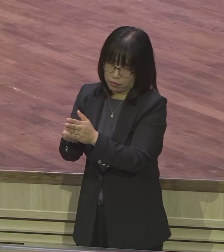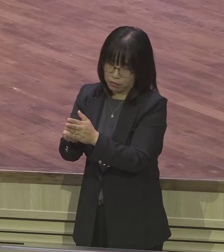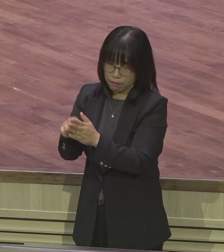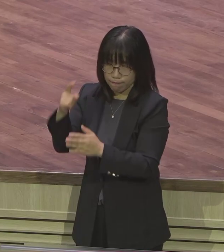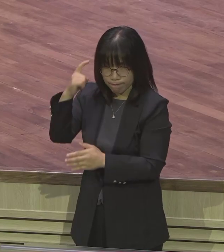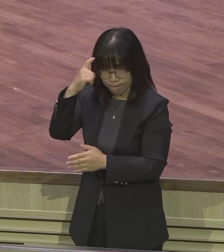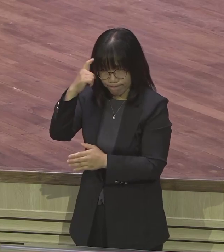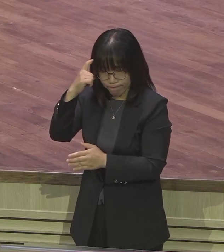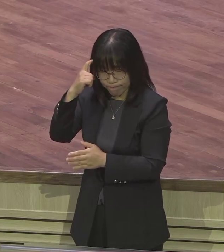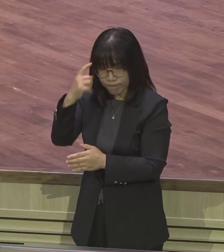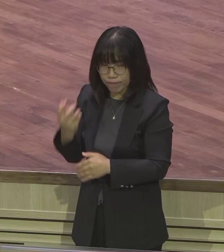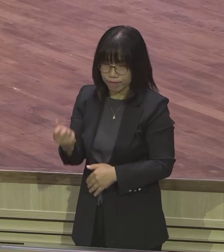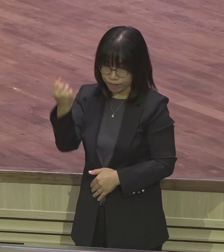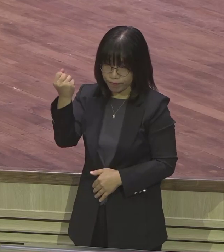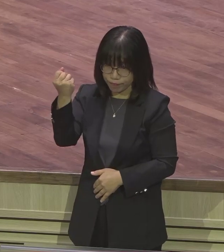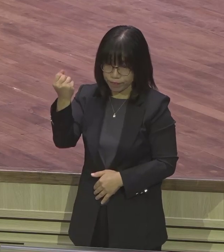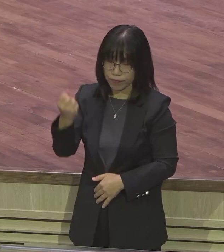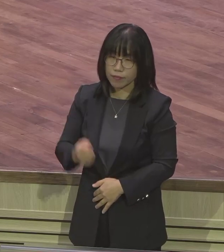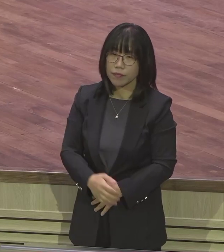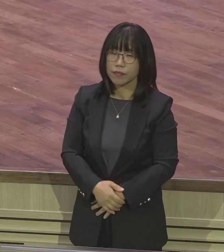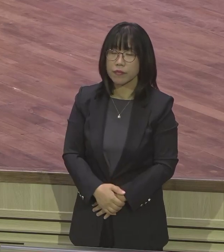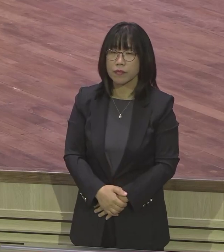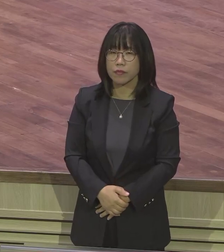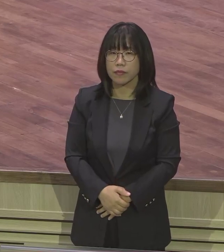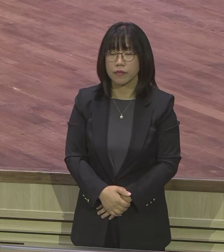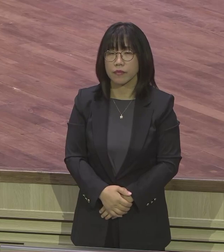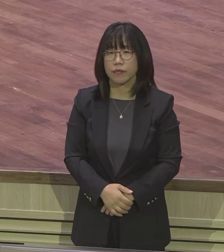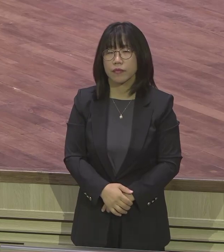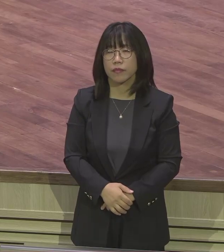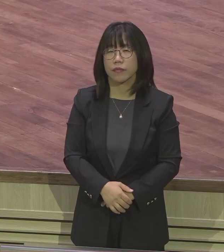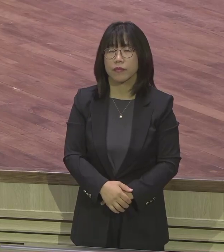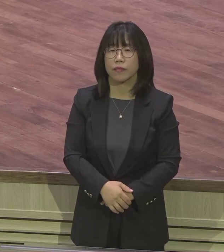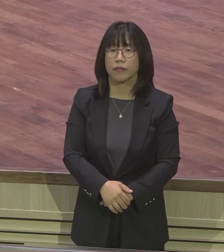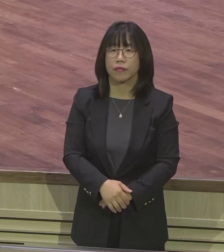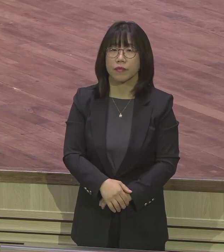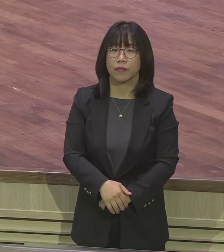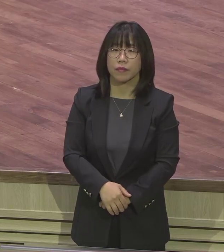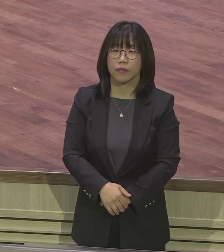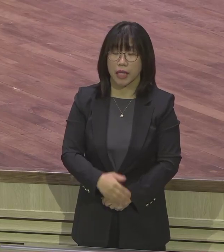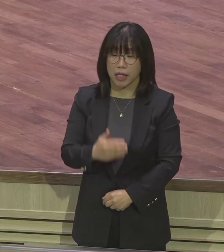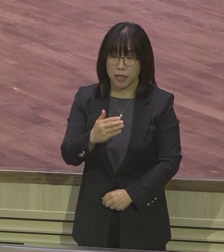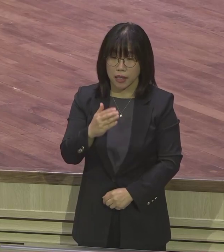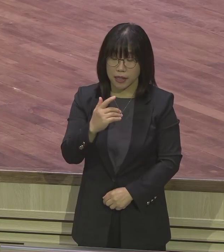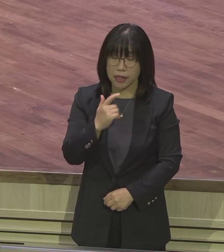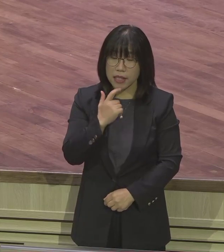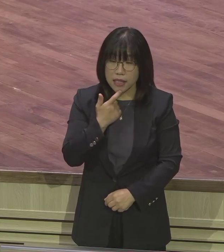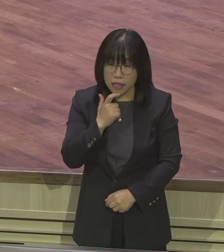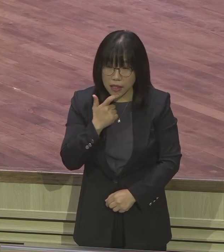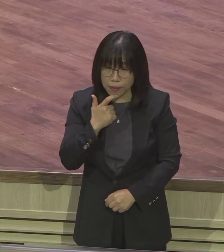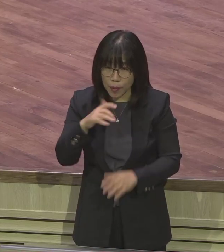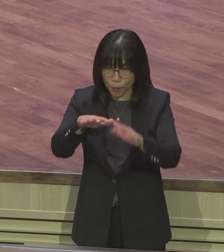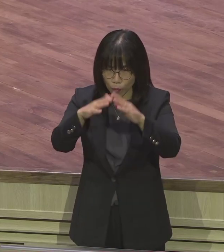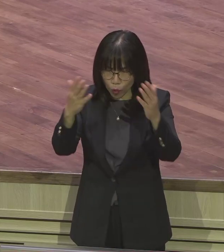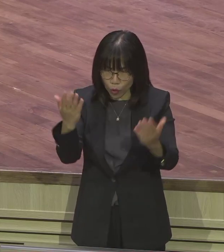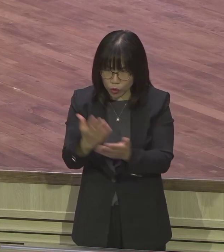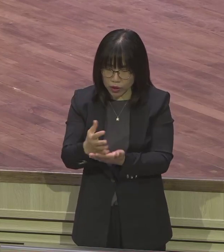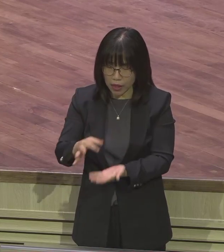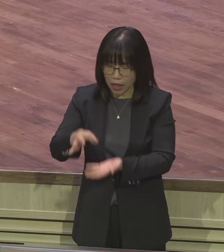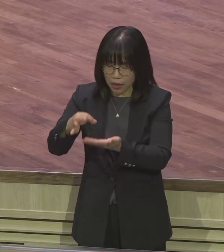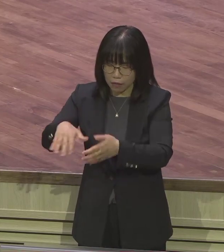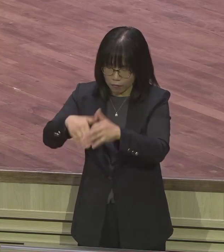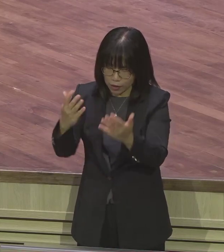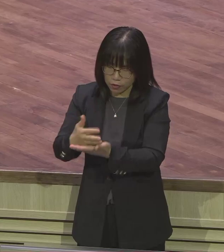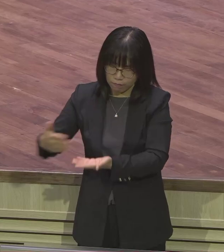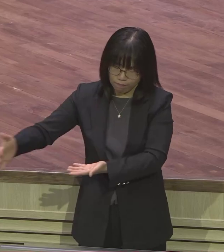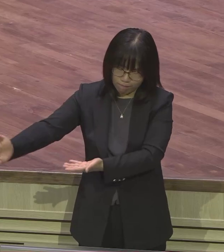그렇게 생각을 했습니다. 그런데 오늘 본문에 나오는 표현을 보면 이스라엘의 모든 소유를 이끌고 떠났다라고